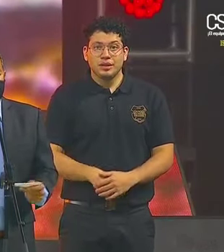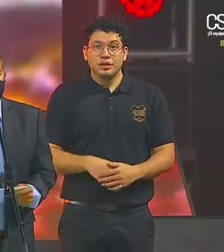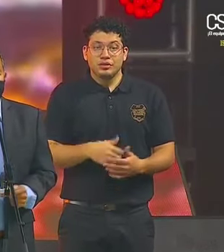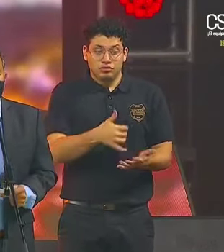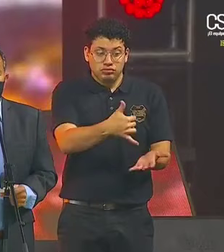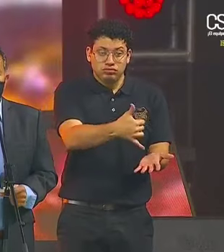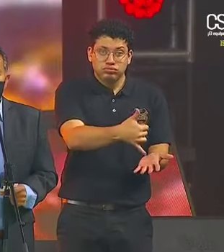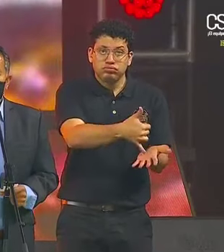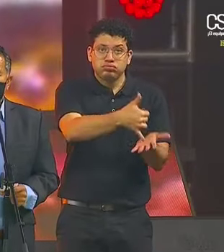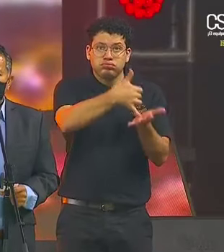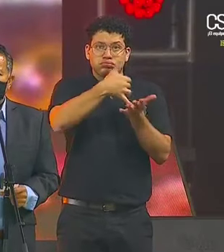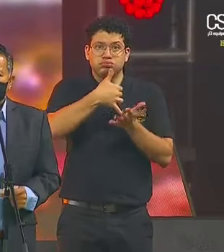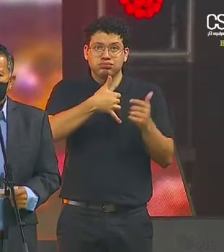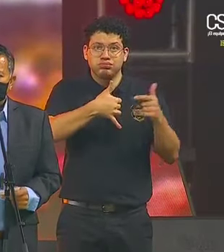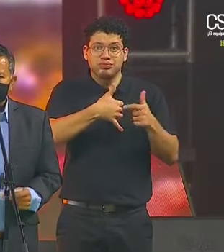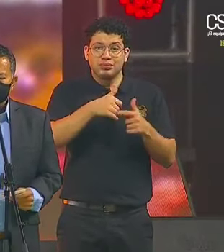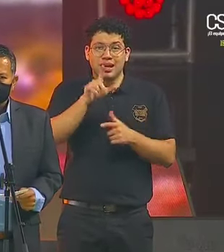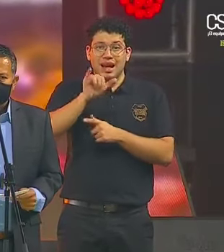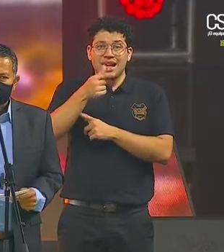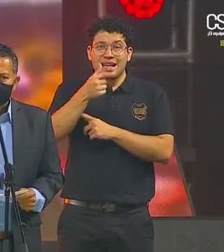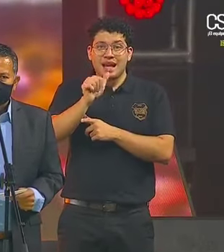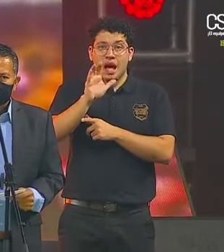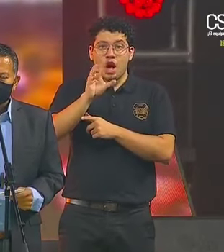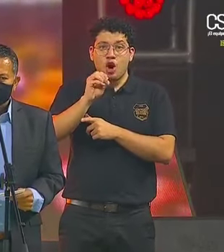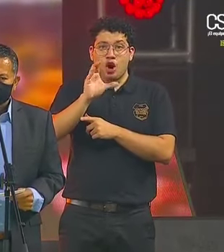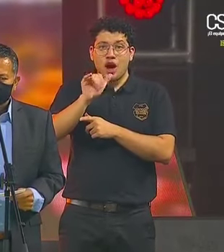obtener el campeonato de la Liga de CONCACAF